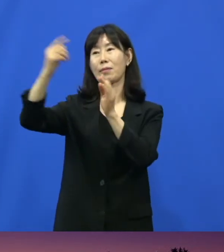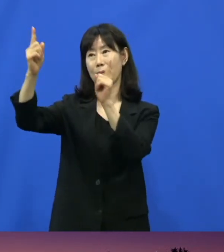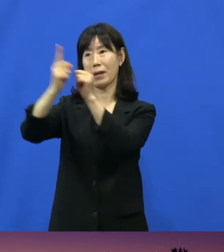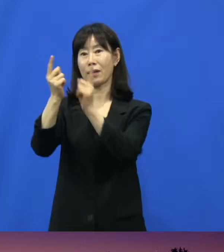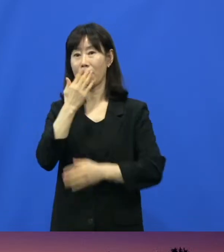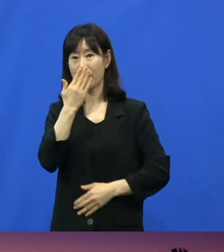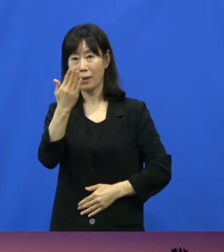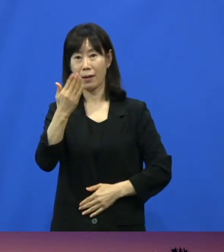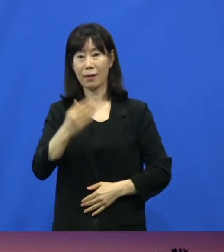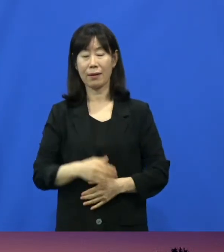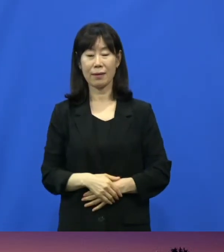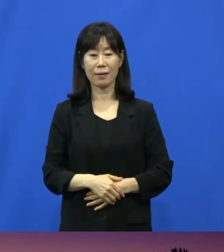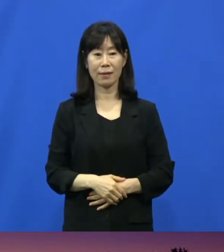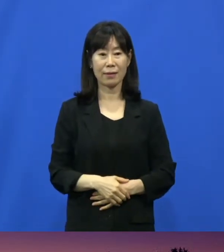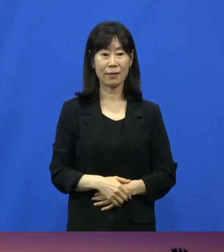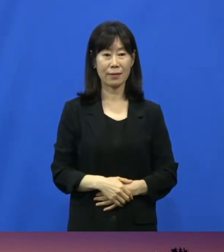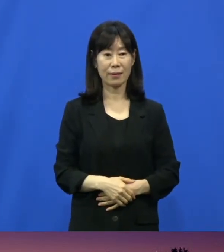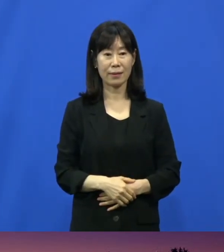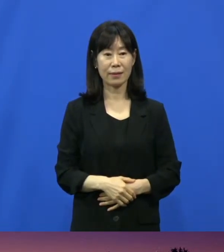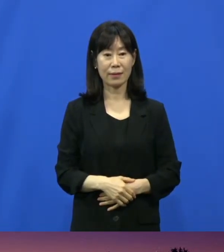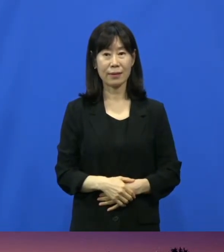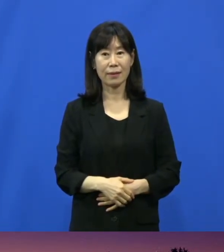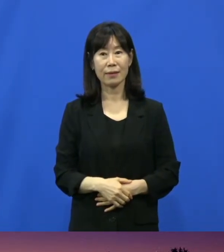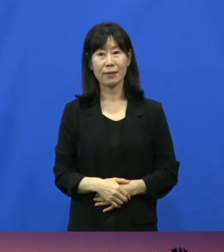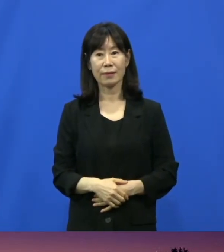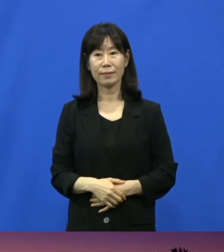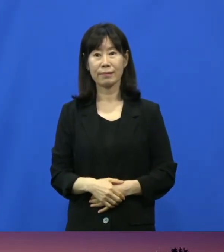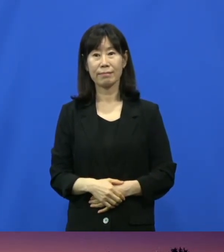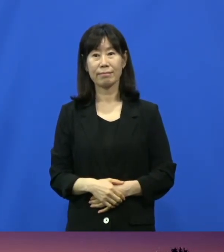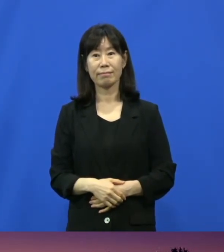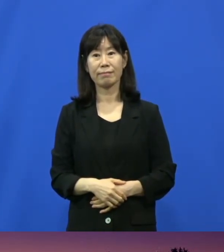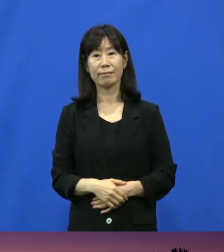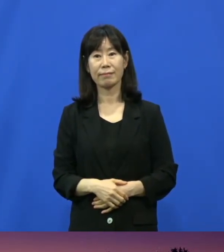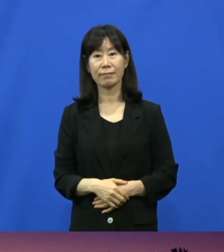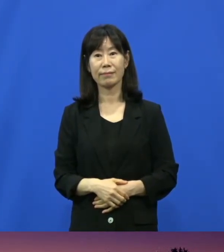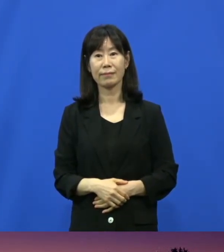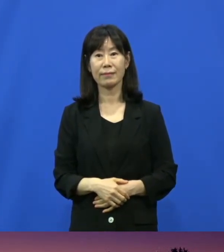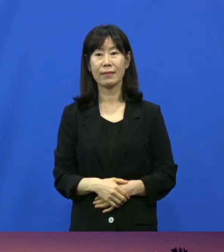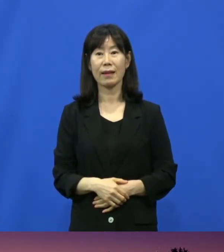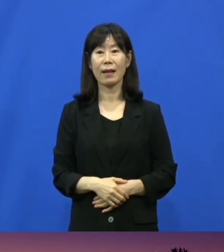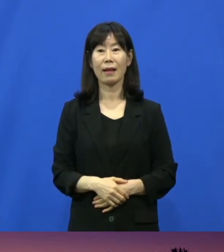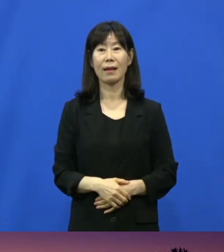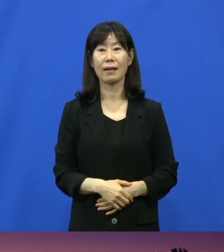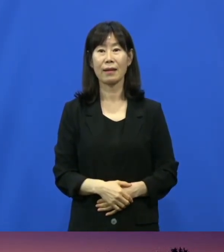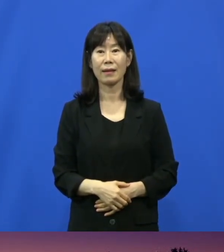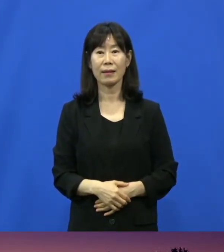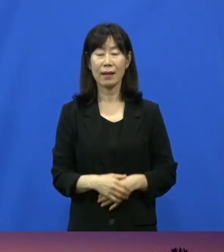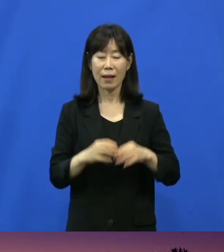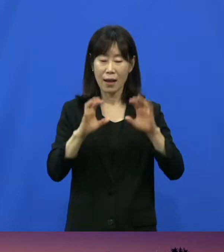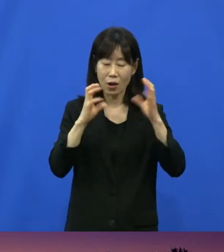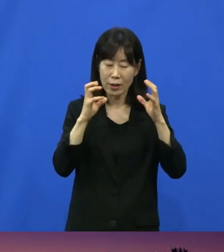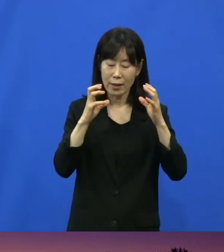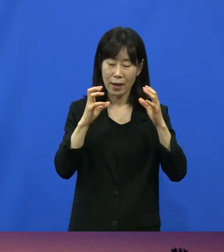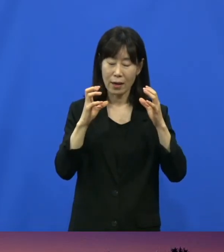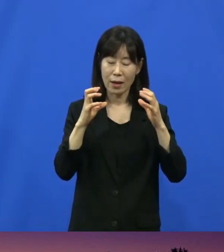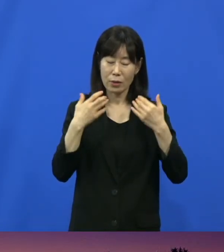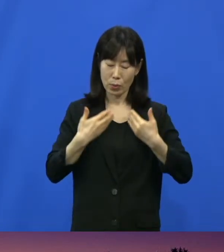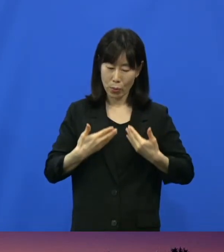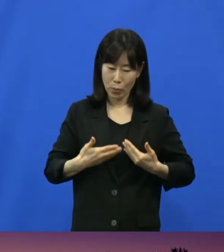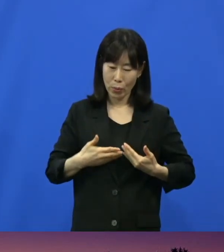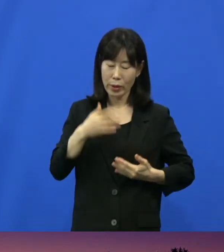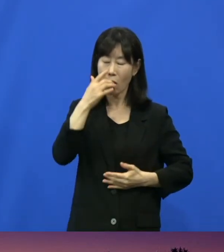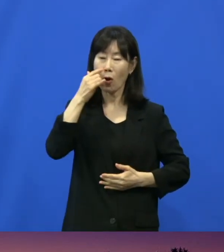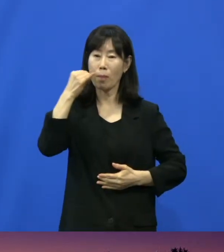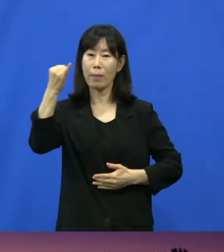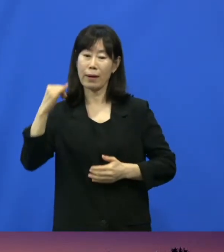누가 엄마의 품 안에 안겨 있으니까 단순해져야 돼요. 다른 기교가 필요한 게 아닙니다. 그냥 안겨 있는 거예요.